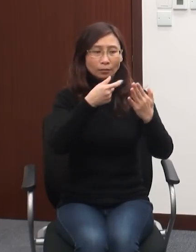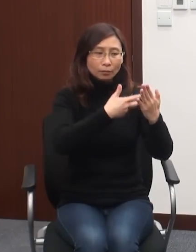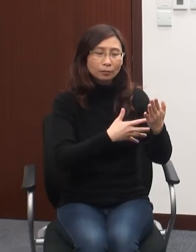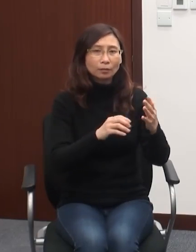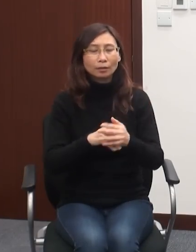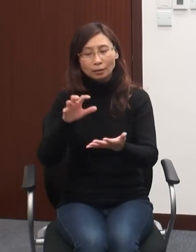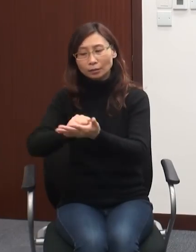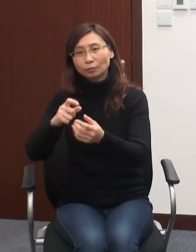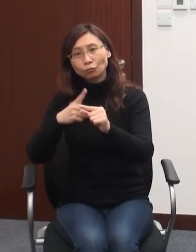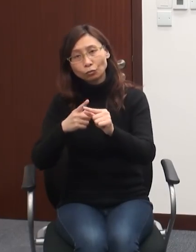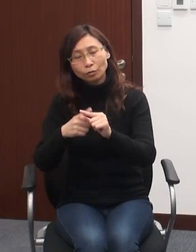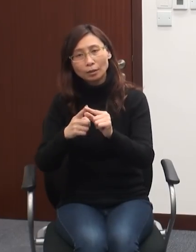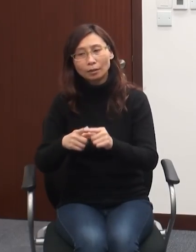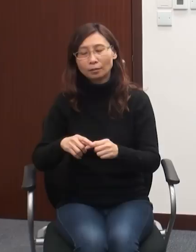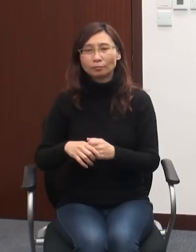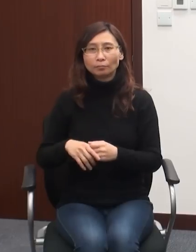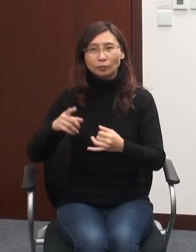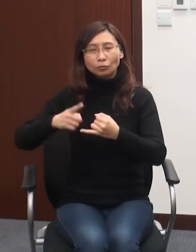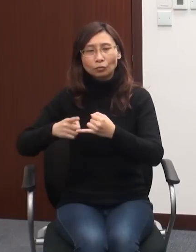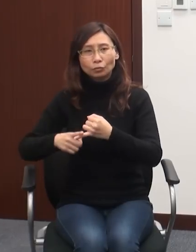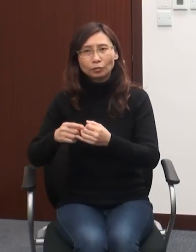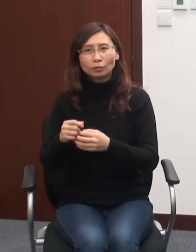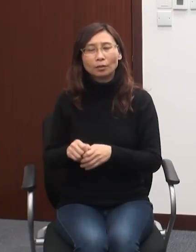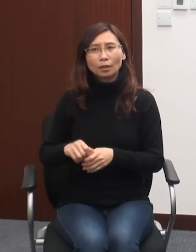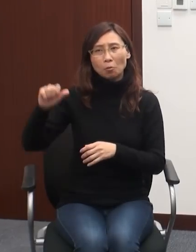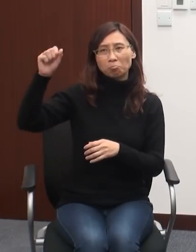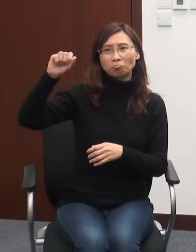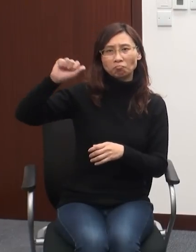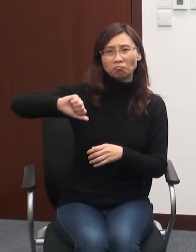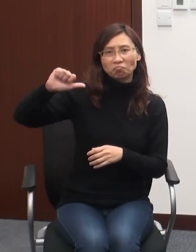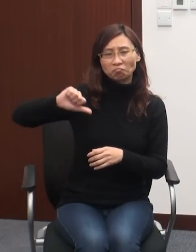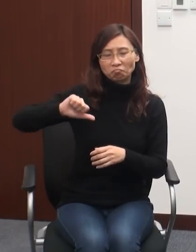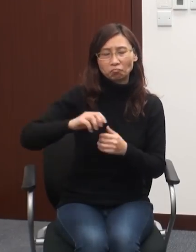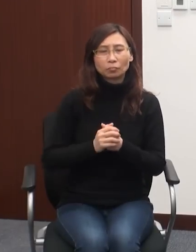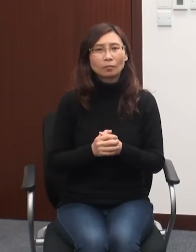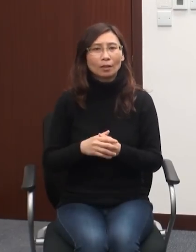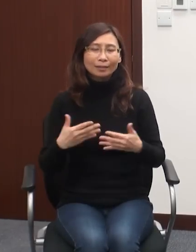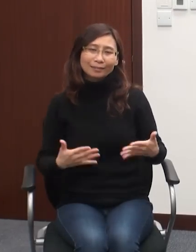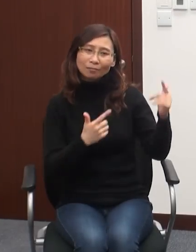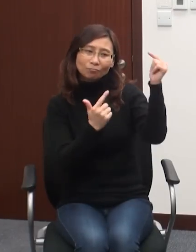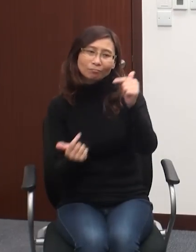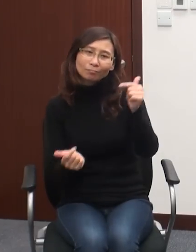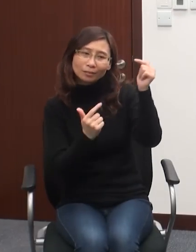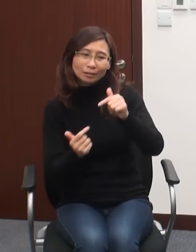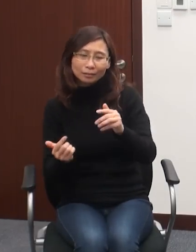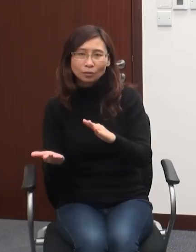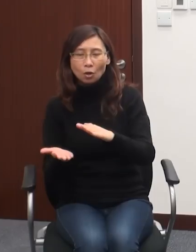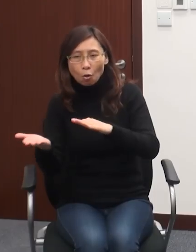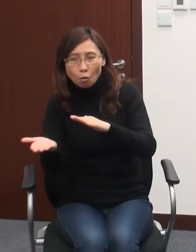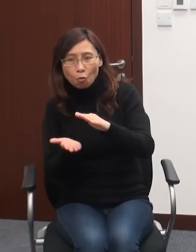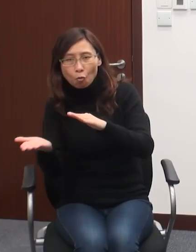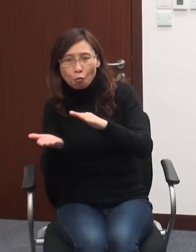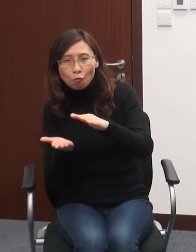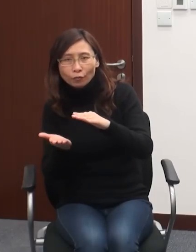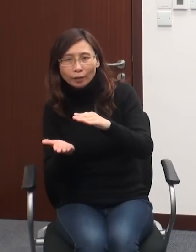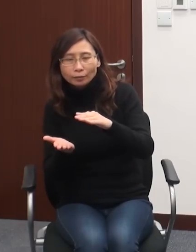中啊、策略啊、底線啊、投降啊， 咪所以佢咪而家係不停咁樣鋸低自己嗰個台腳咯，就咯